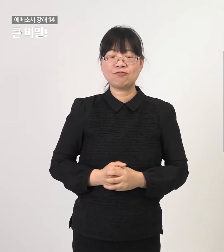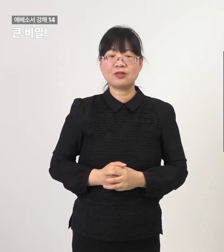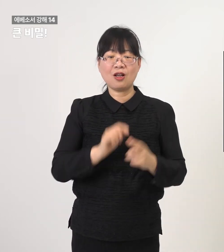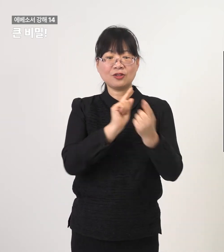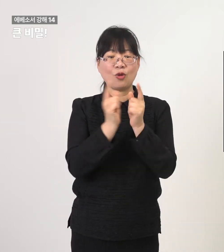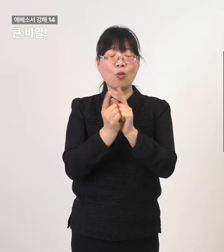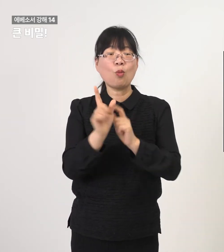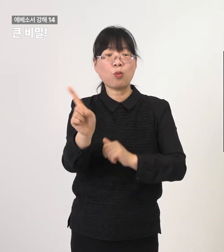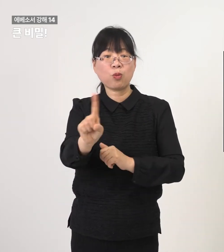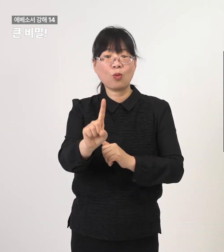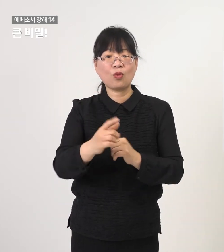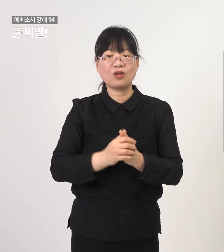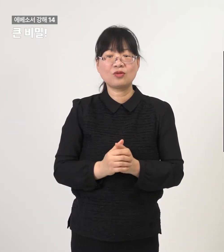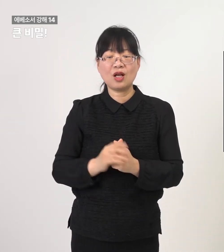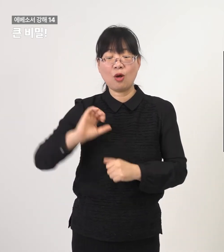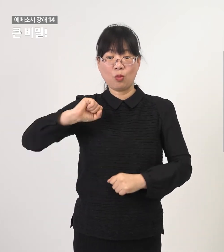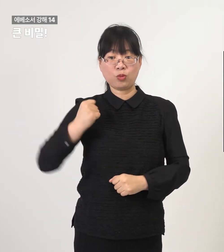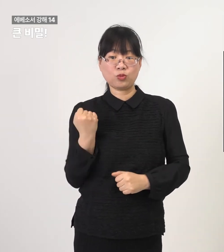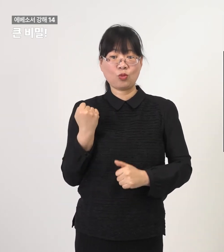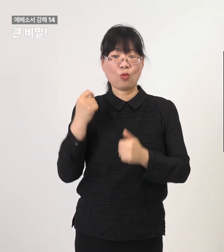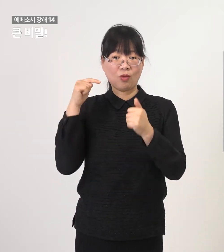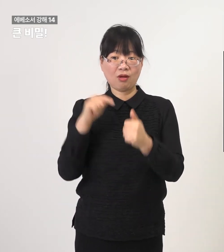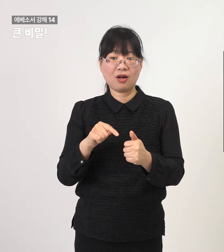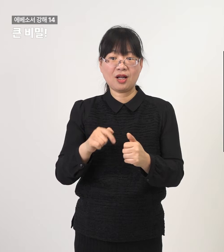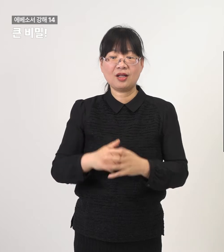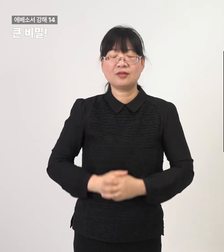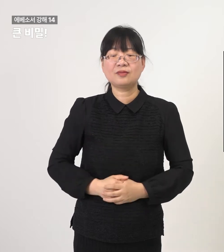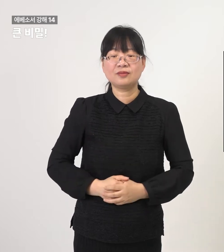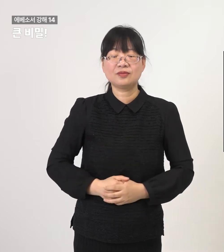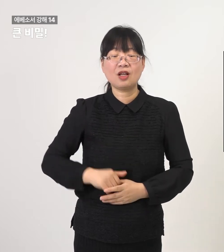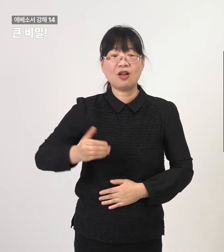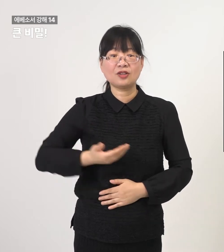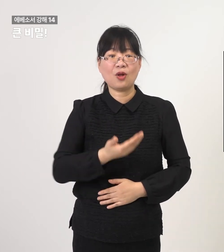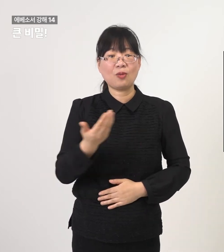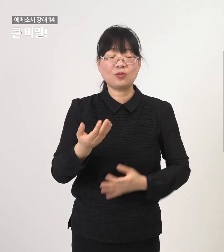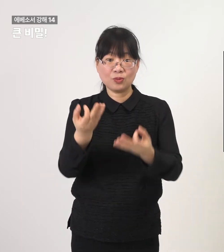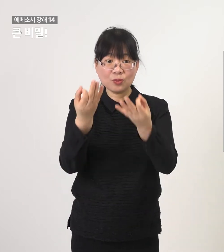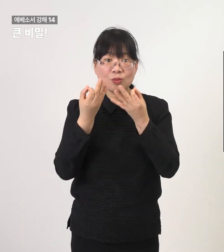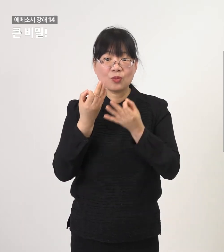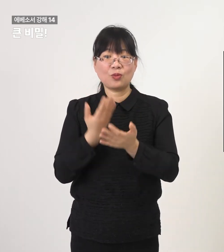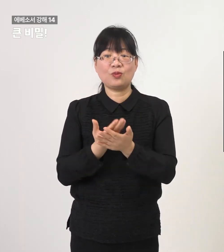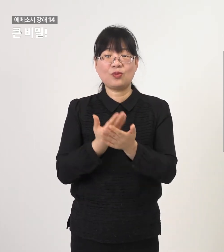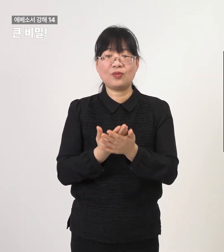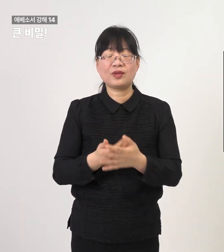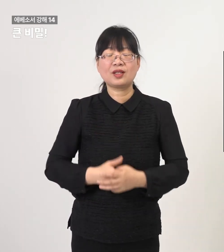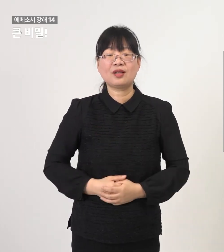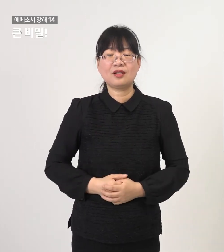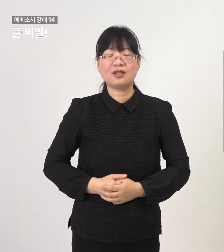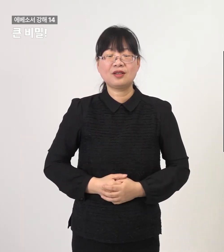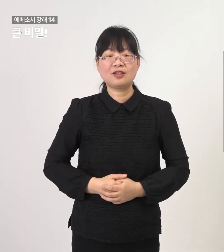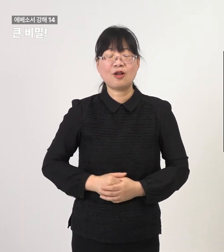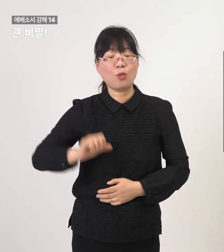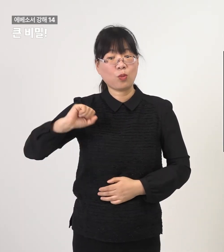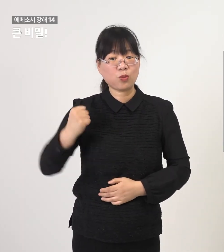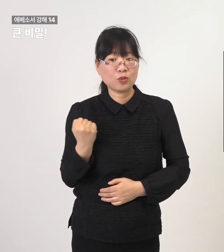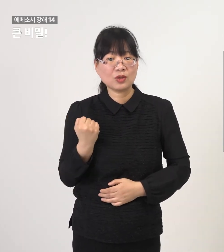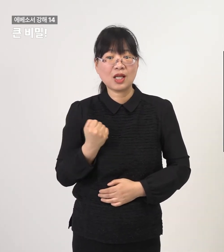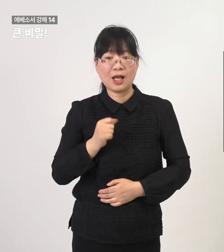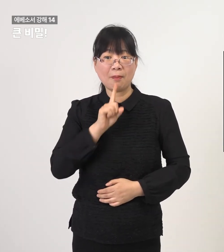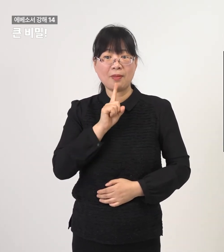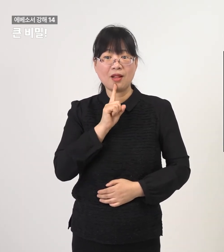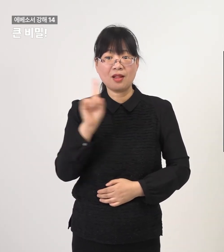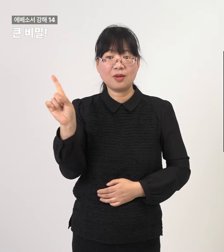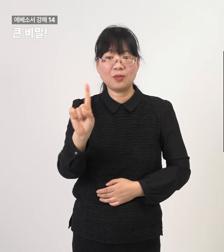피차 뭐하라? 복종하라, 복종하라. 여러분 앞을 잠깐 보실까요? 이 복종이라는